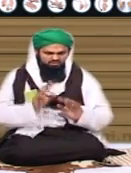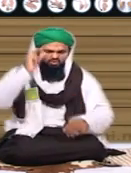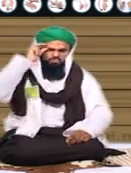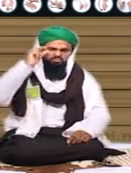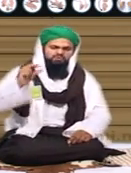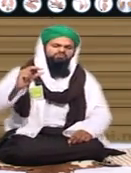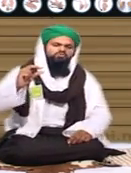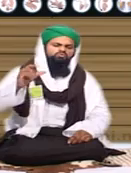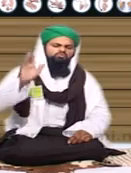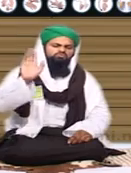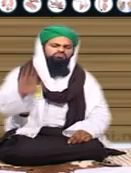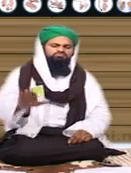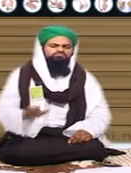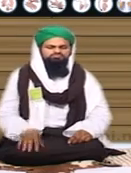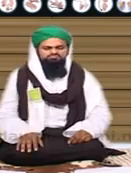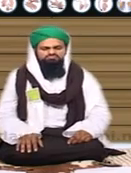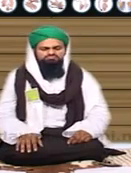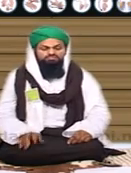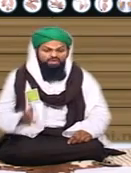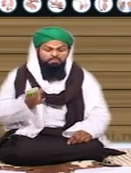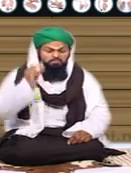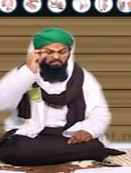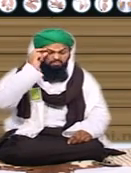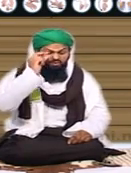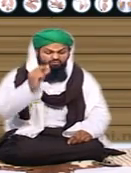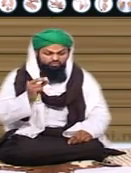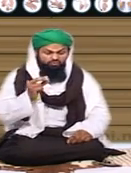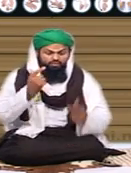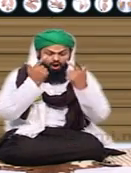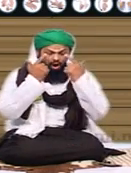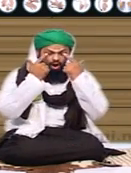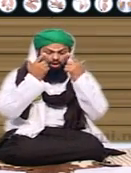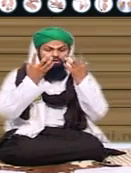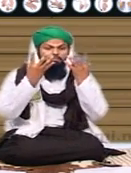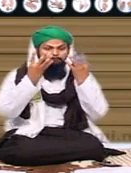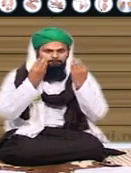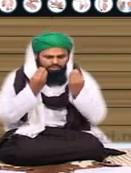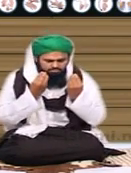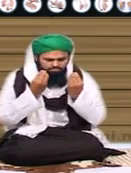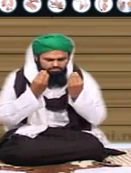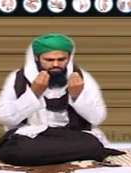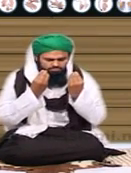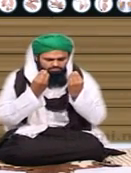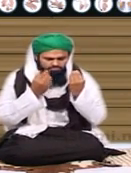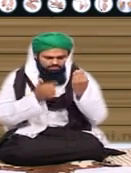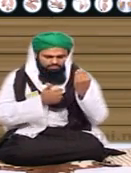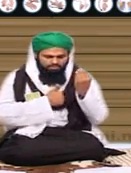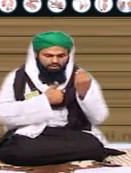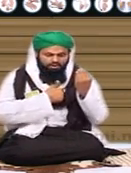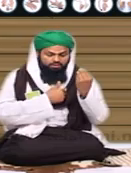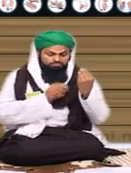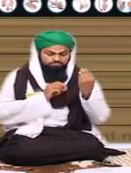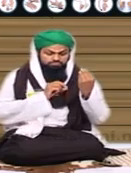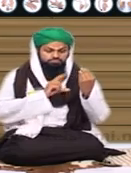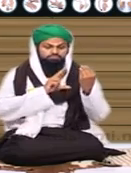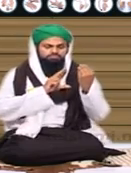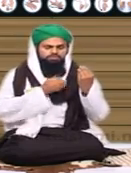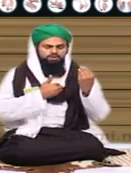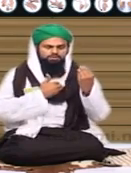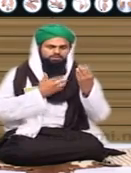کتنا بھی سمجھدار سمجھے، وہ نہ سمجھے، اس کی ناسمجھی کا پتہ جیسے ہی آنکھ بند ہوگی حقیقی آنکھ کھل جائے گی، پھر پتہ